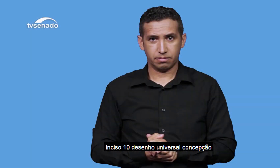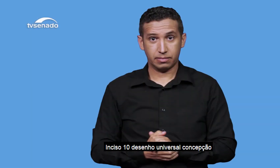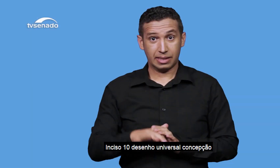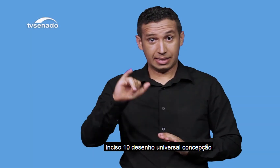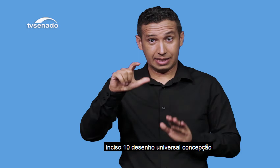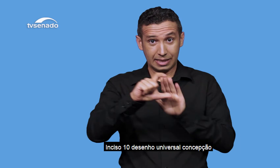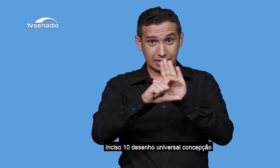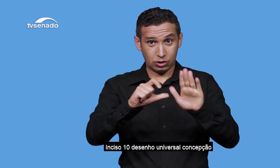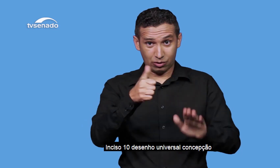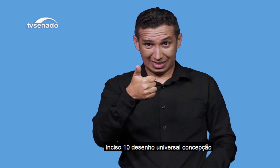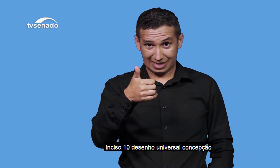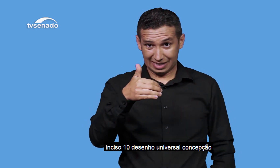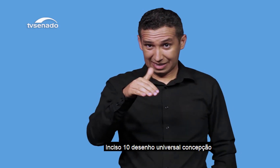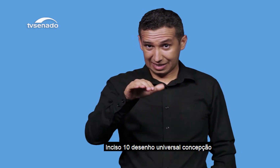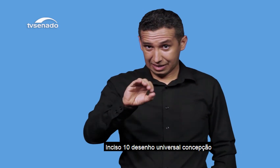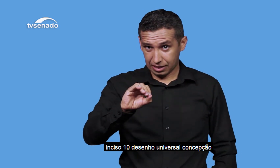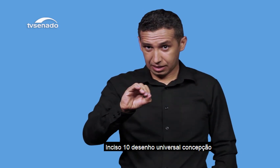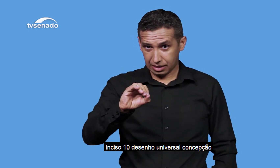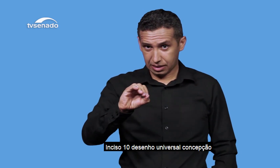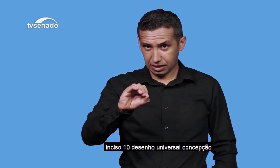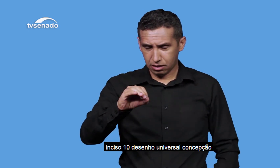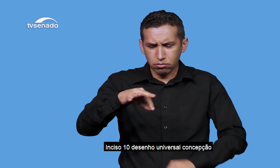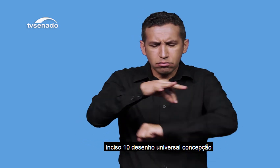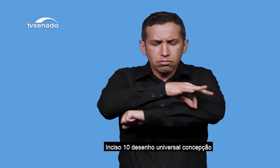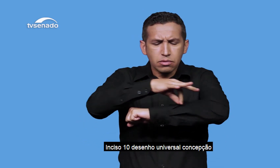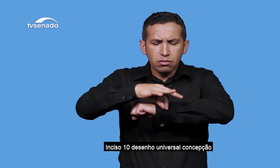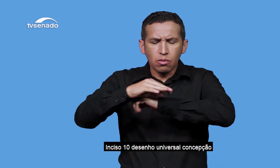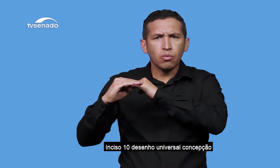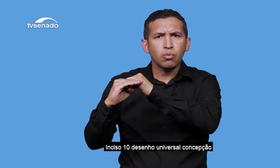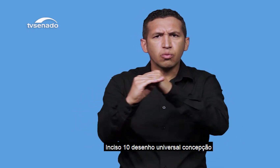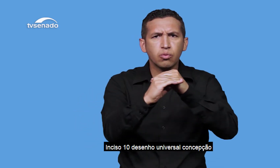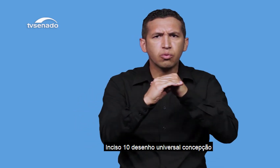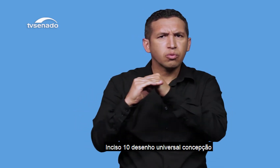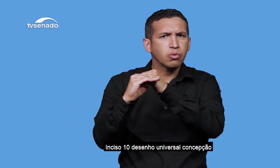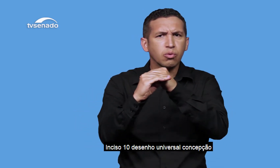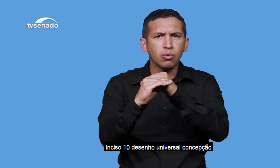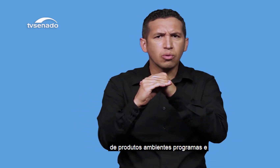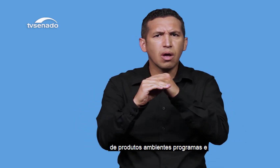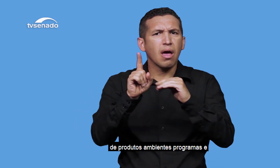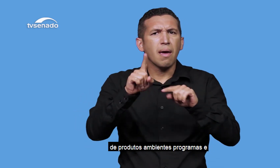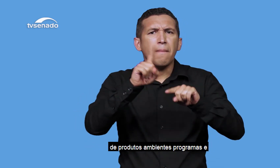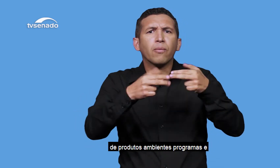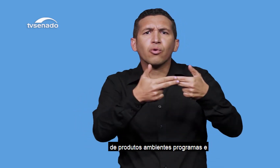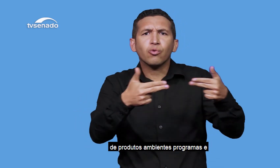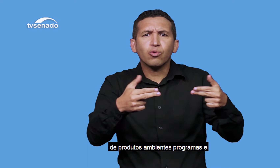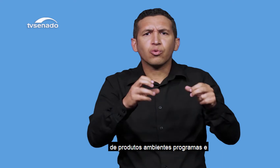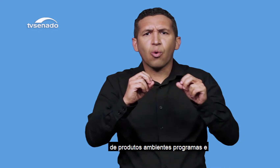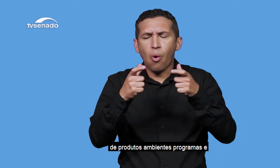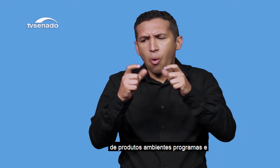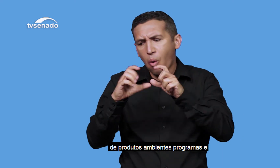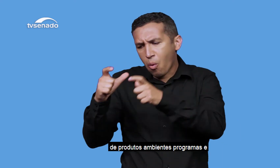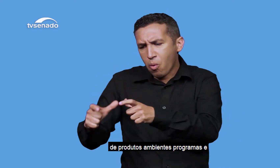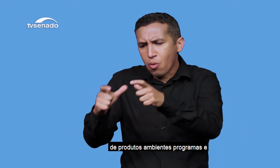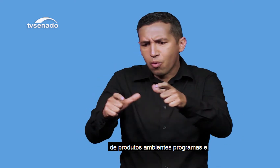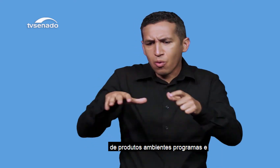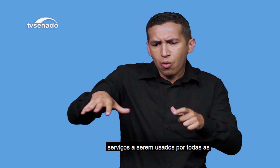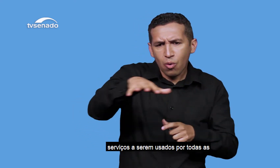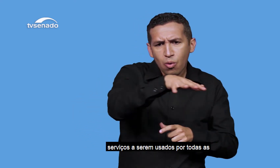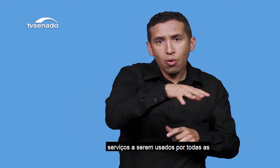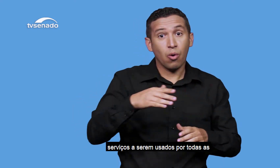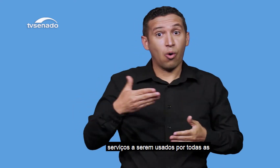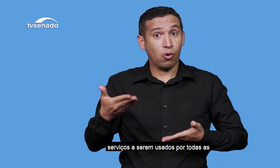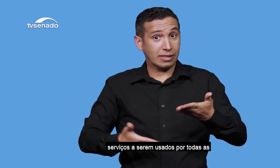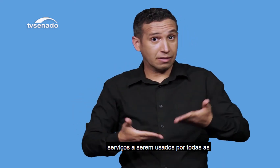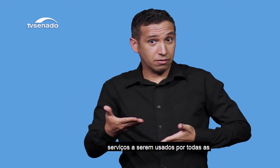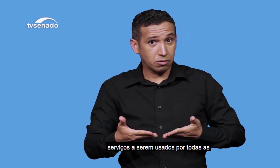o inciso 10 desenho universal concepção de produtos ambientes programas e